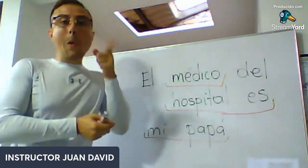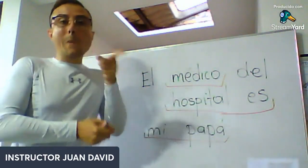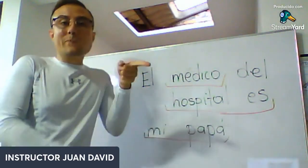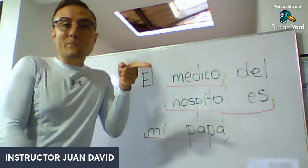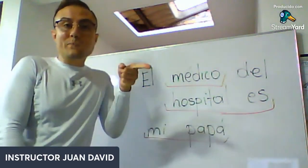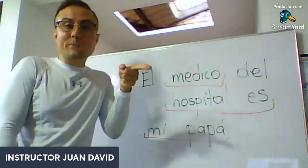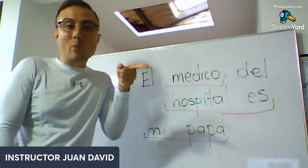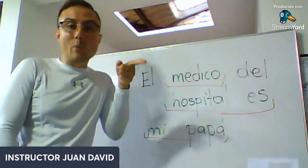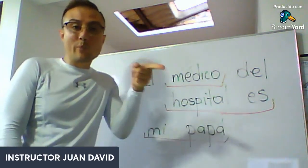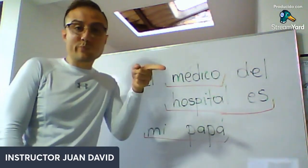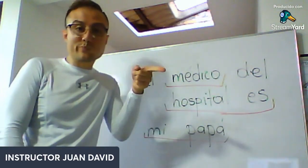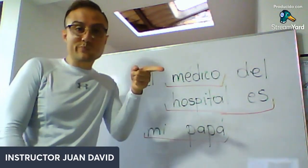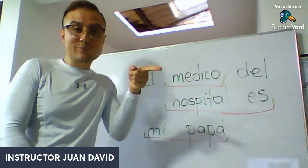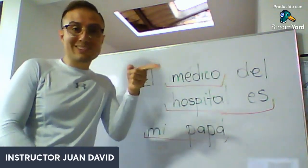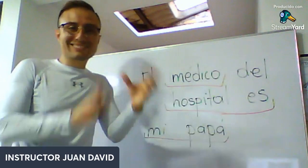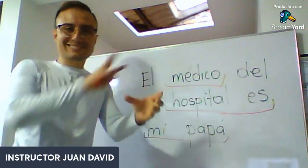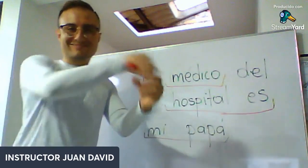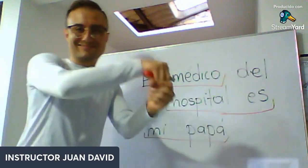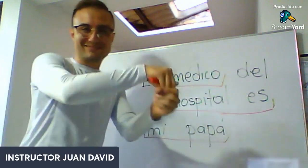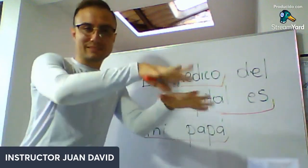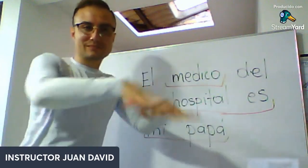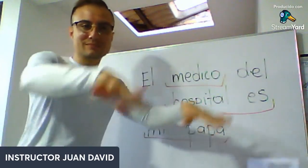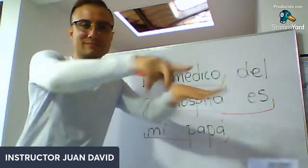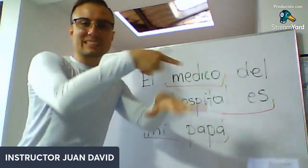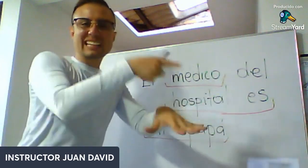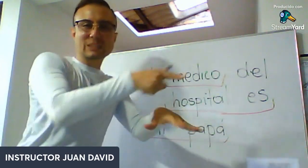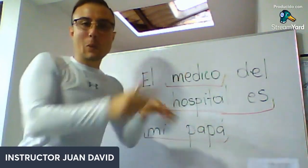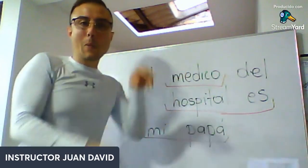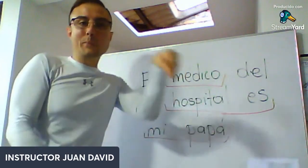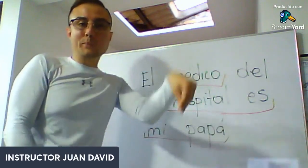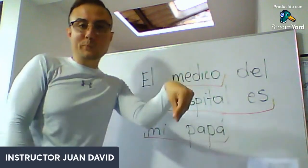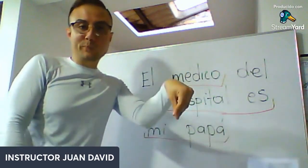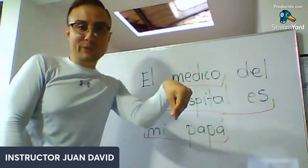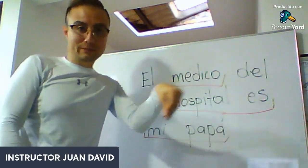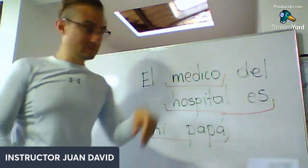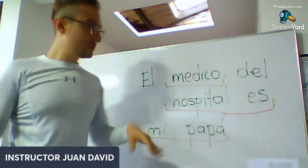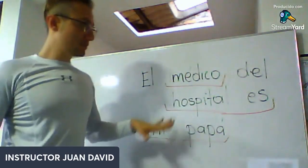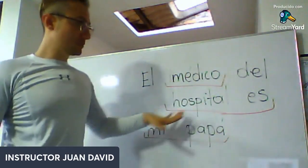este es es implícito por eso lo abarcó aquí con rojo